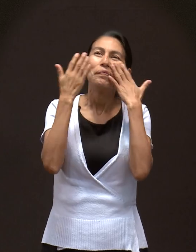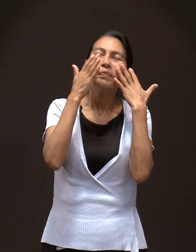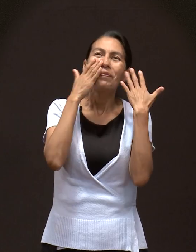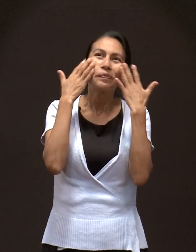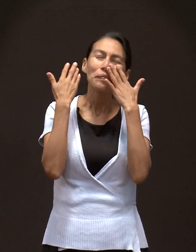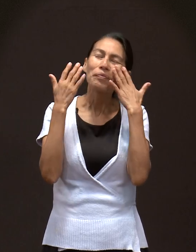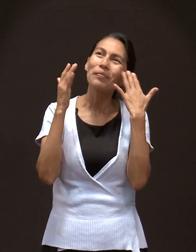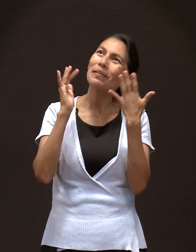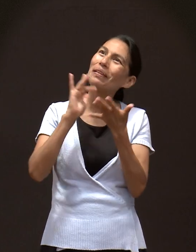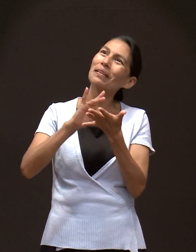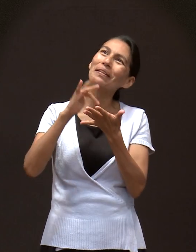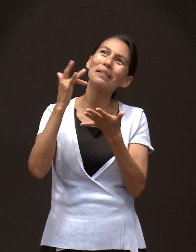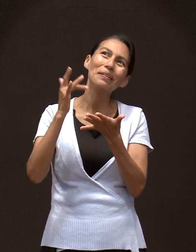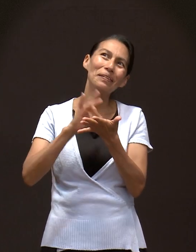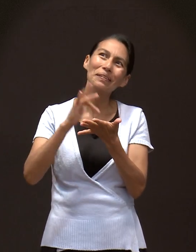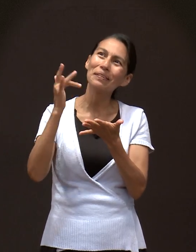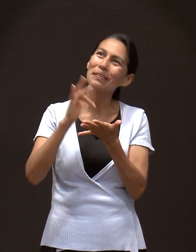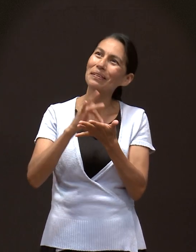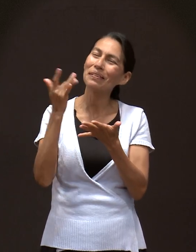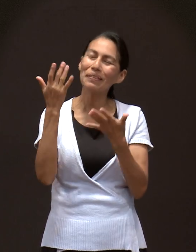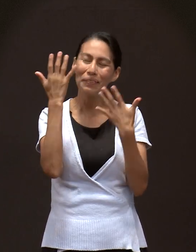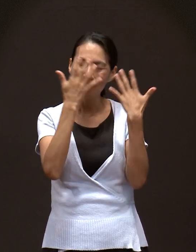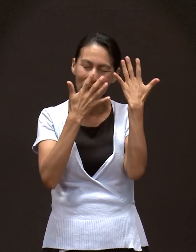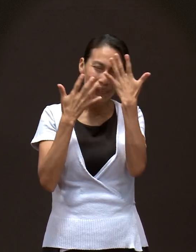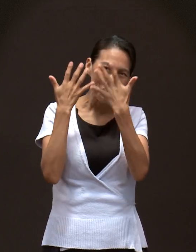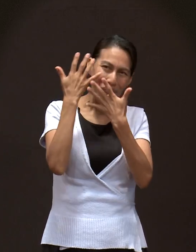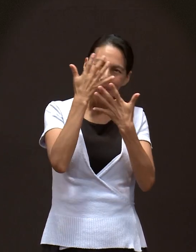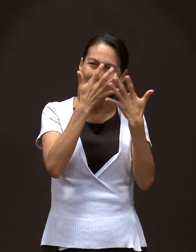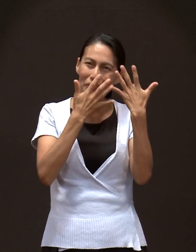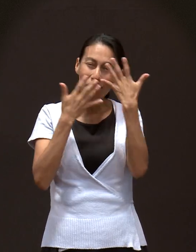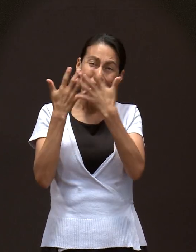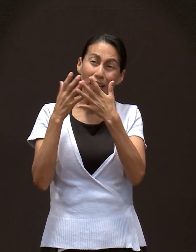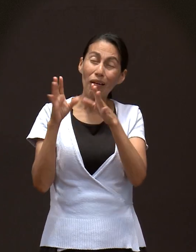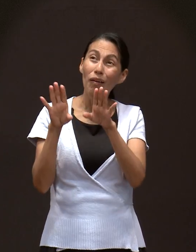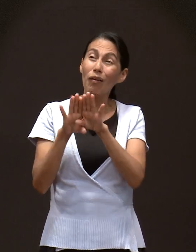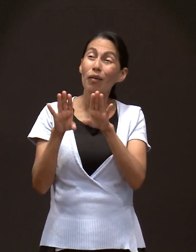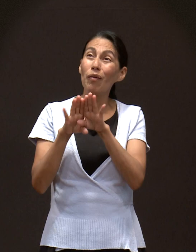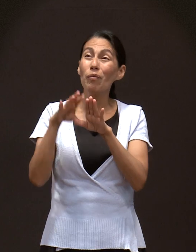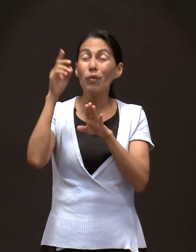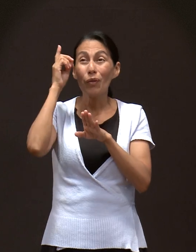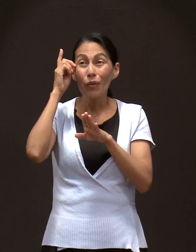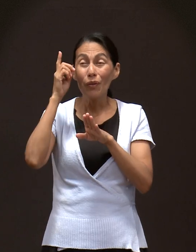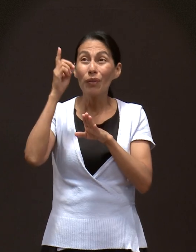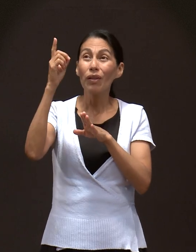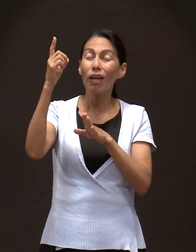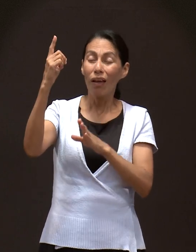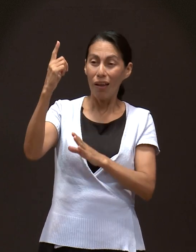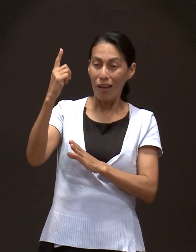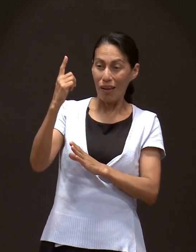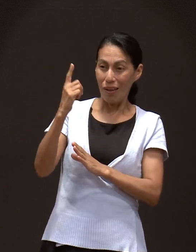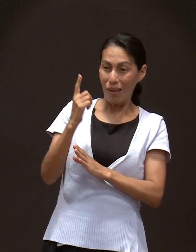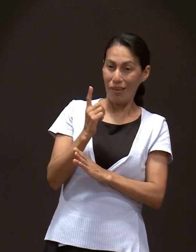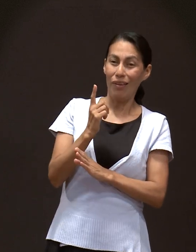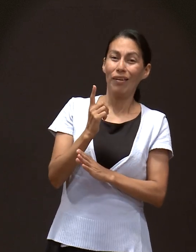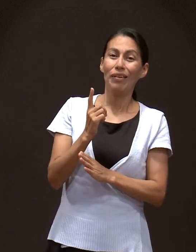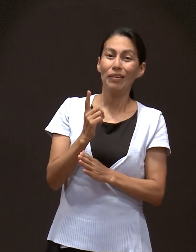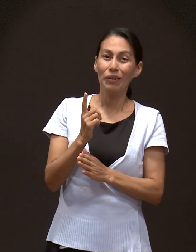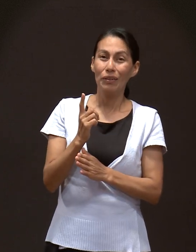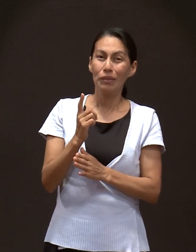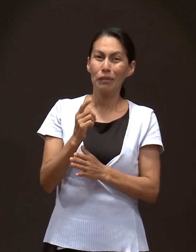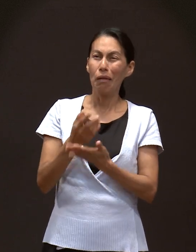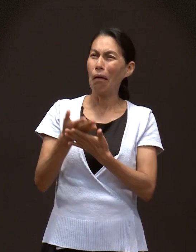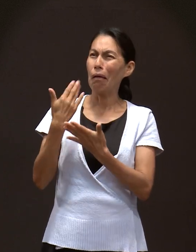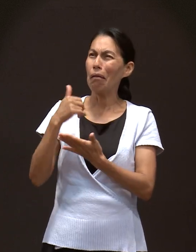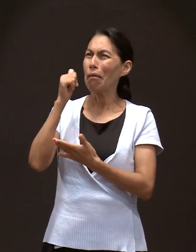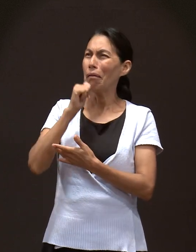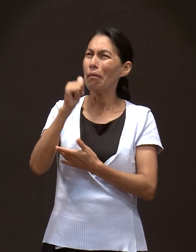venía con, yo venía rebosando de gratitud, pero venía también confundida y dije, ¿cómo Dios puede presentarse a mí?